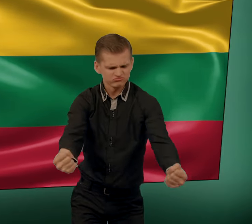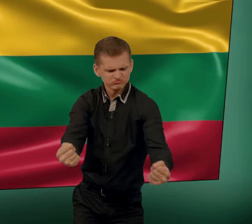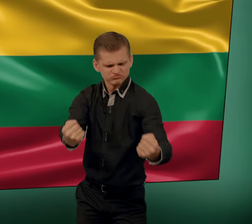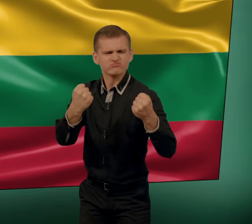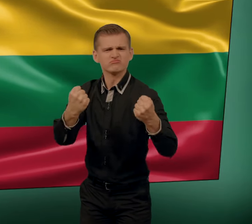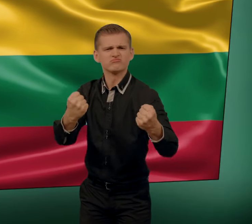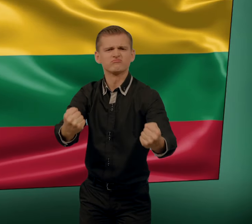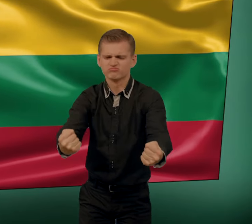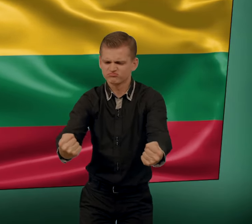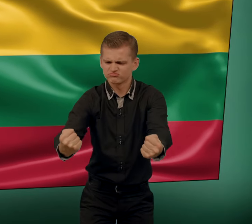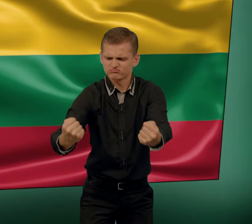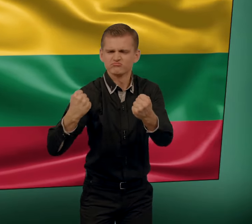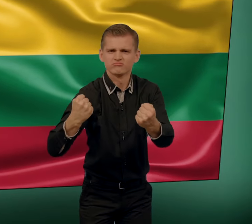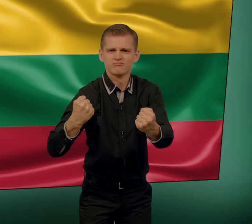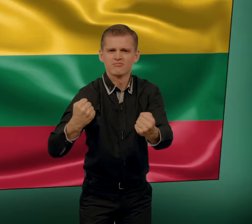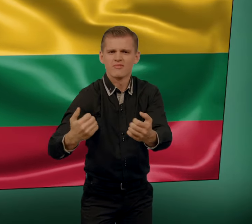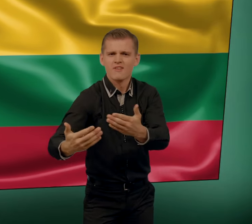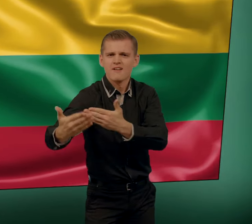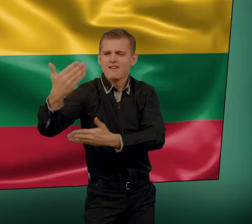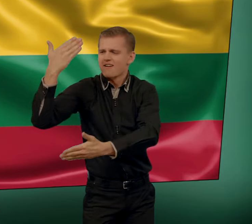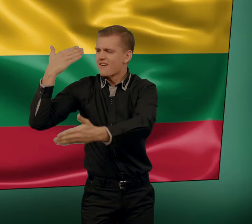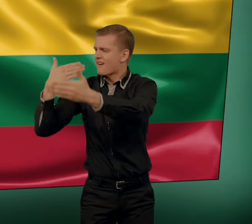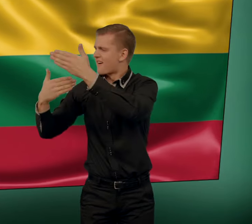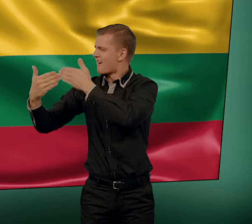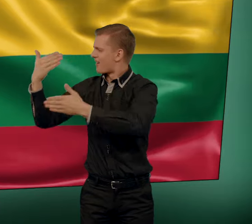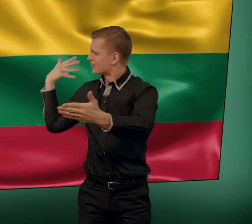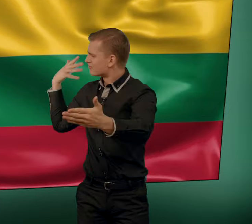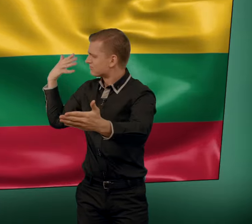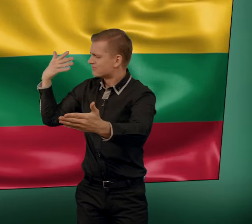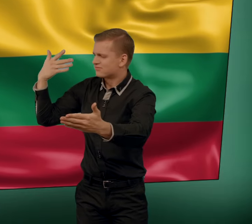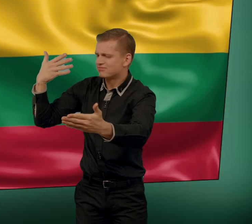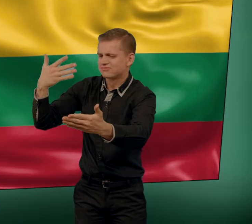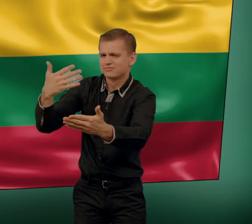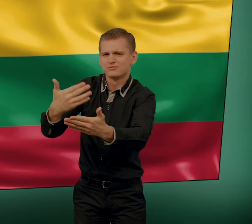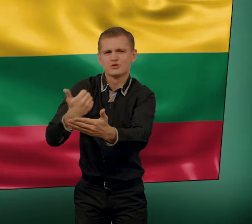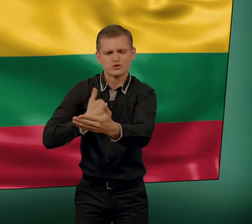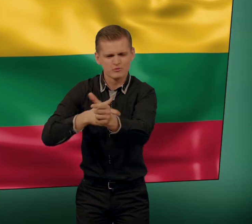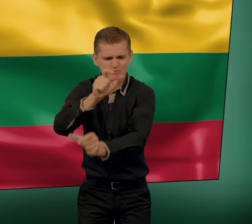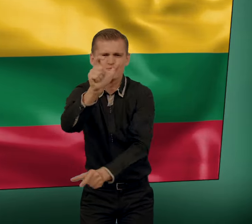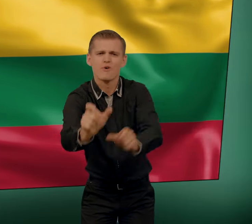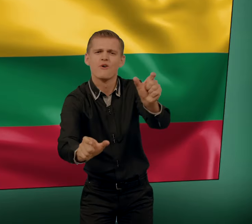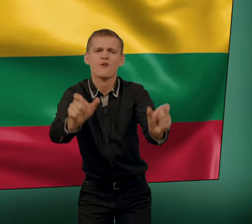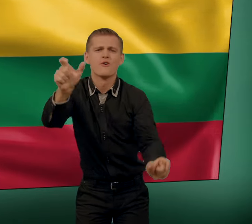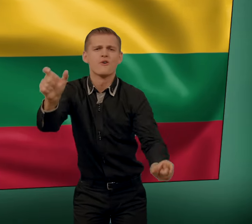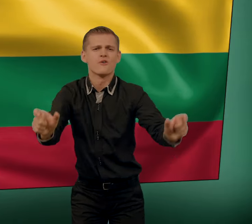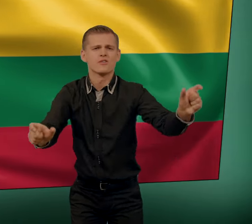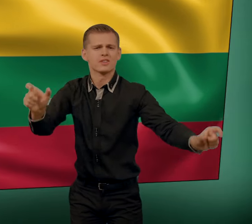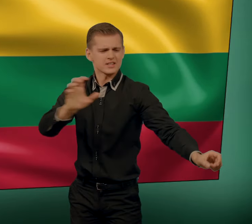žemrę Iš praėdės pamūsų